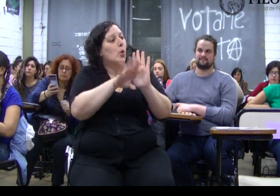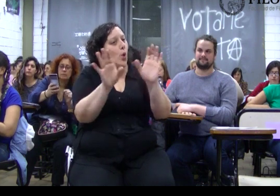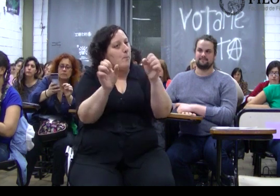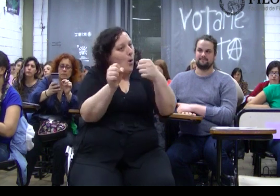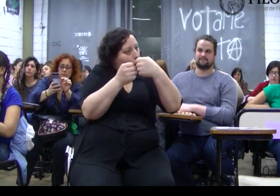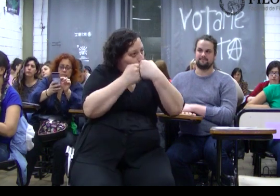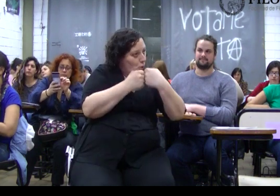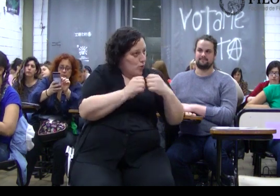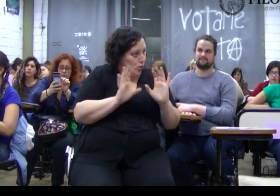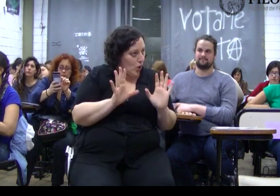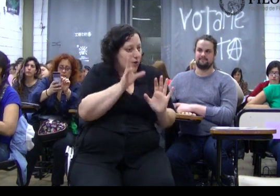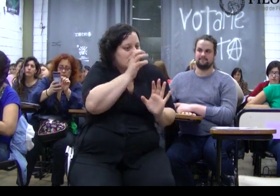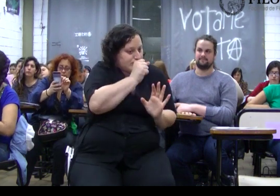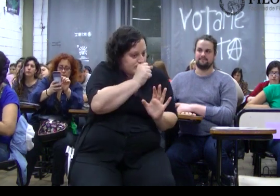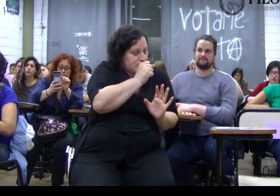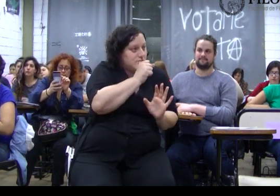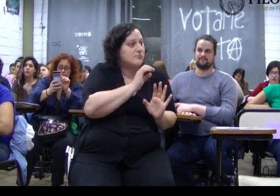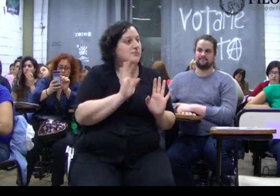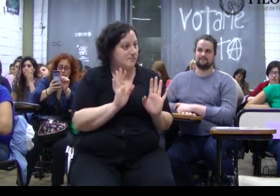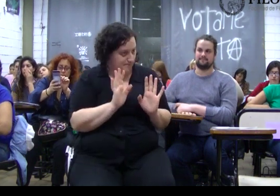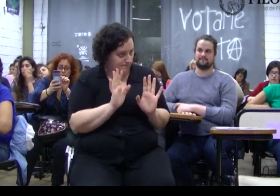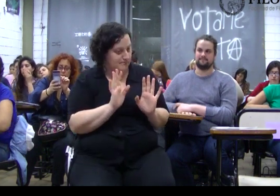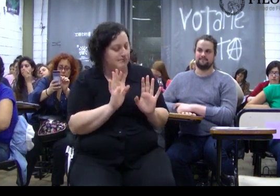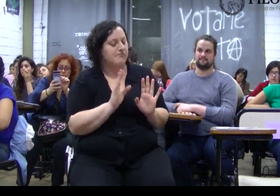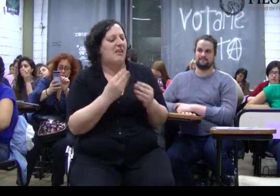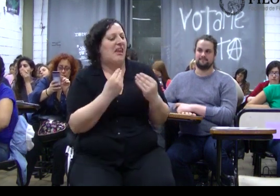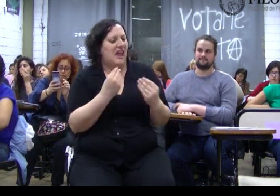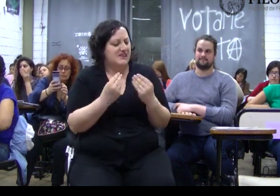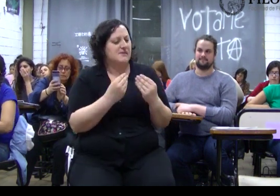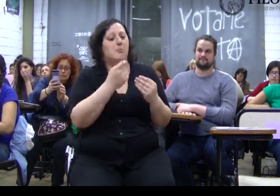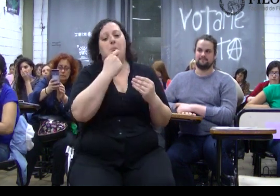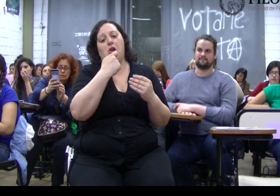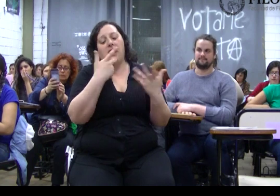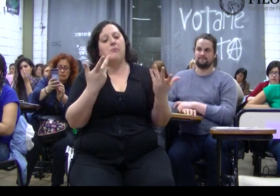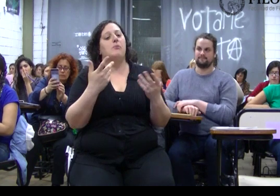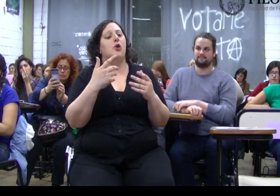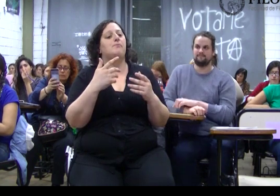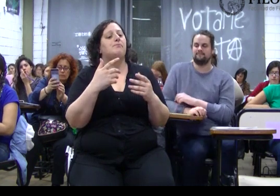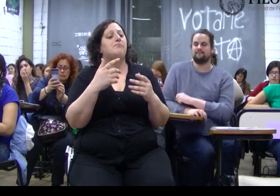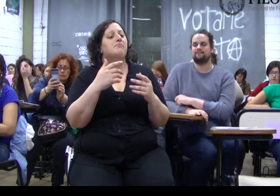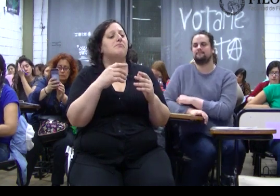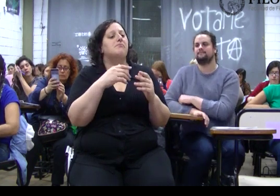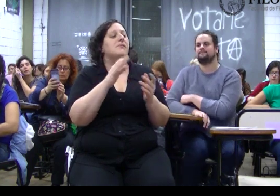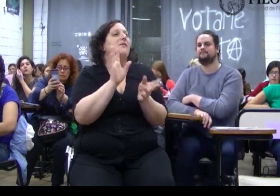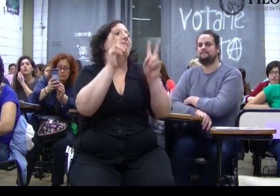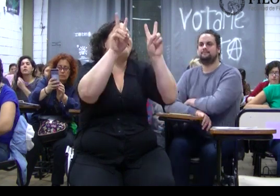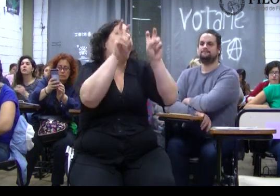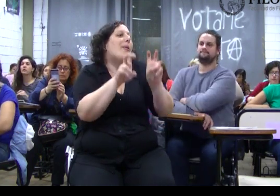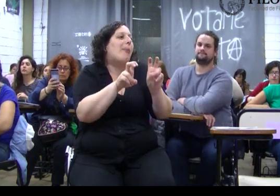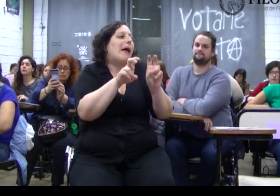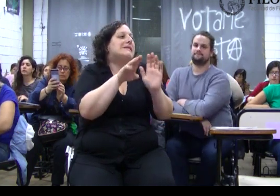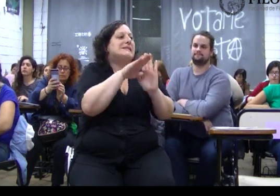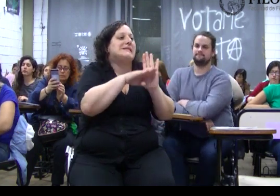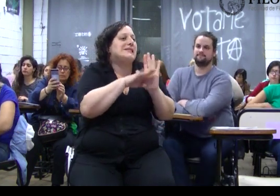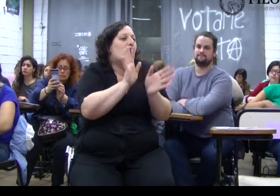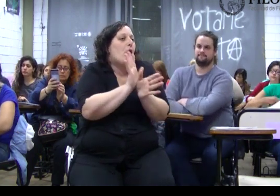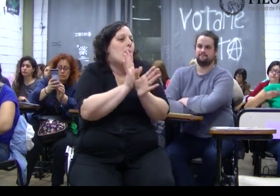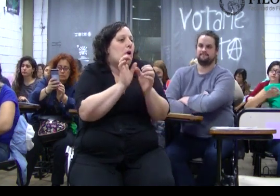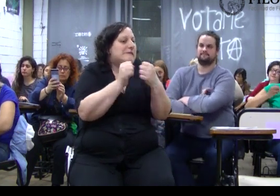Cuando una tiene que pensar en cuál es la pertinencia de la categoría currículum oculto en el ámbito de la educación